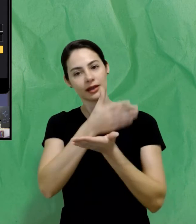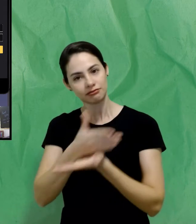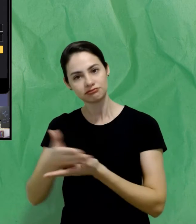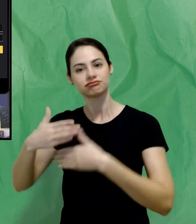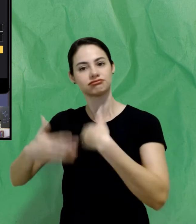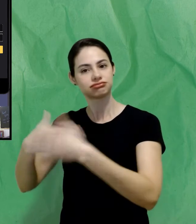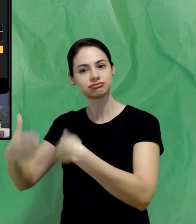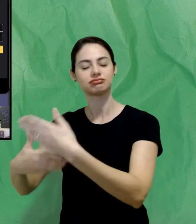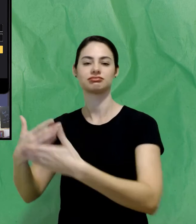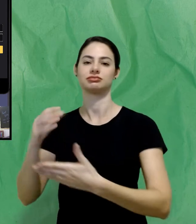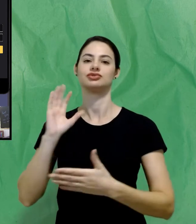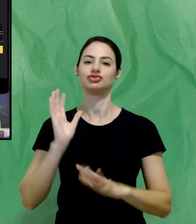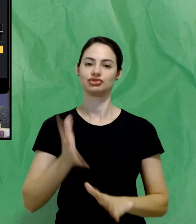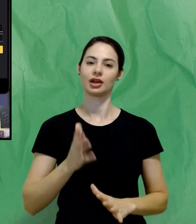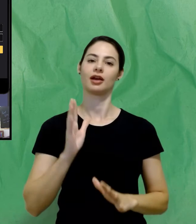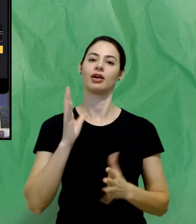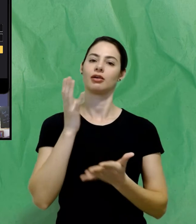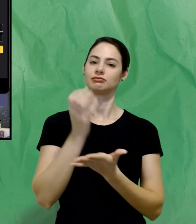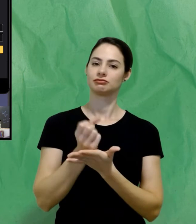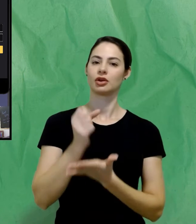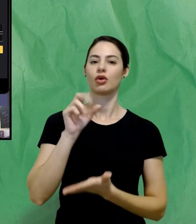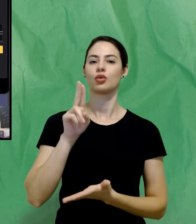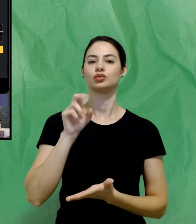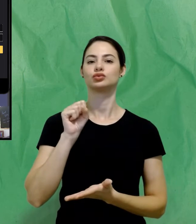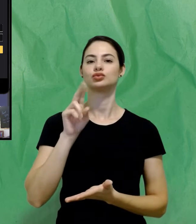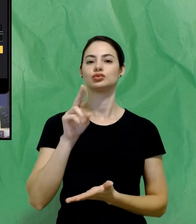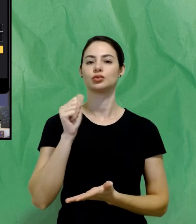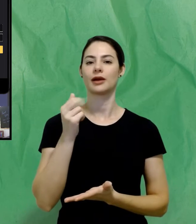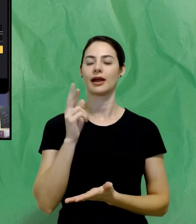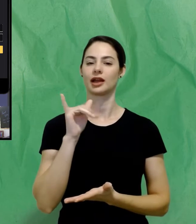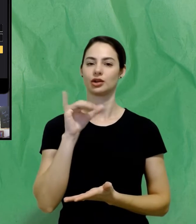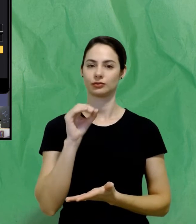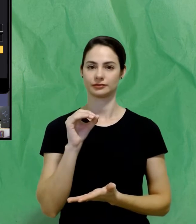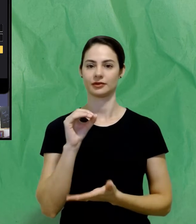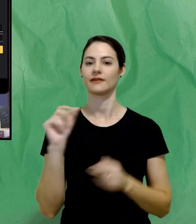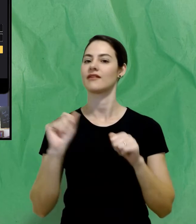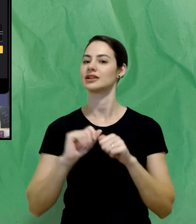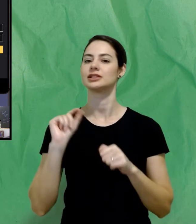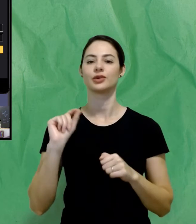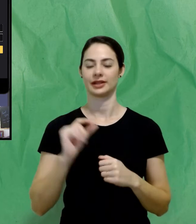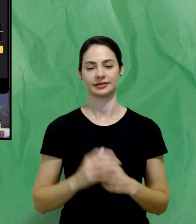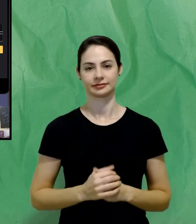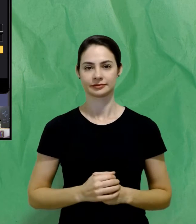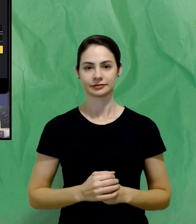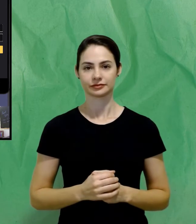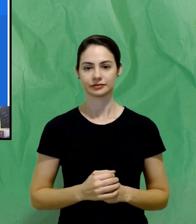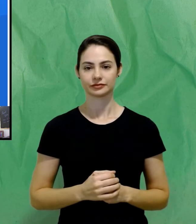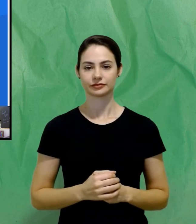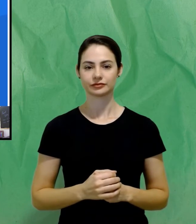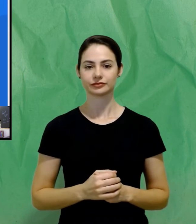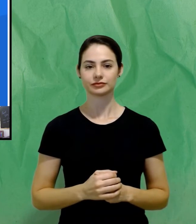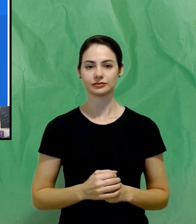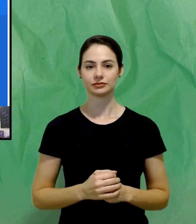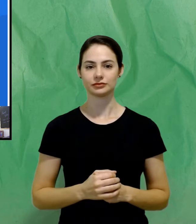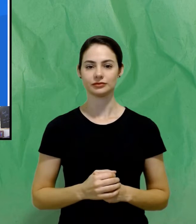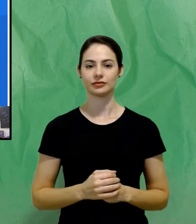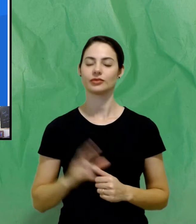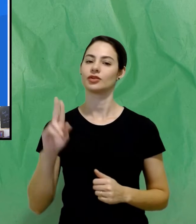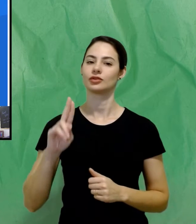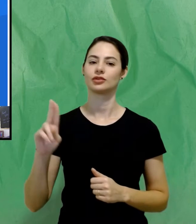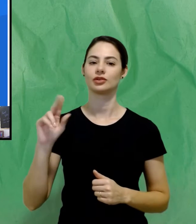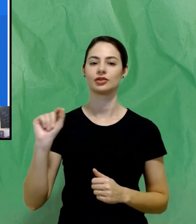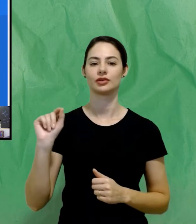tiver o usuário. E o que a gente vai utilizar para isso, né? Nós vamos utilizar